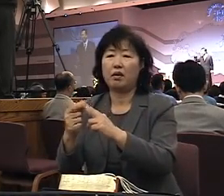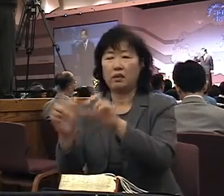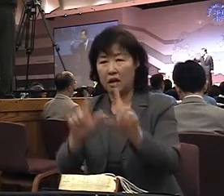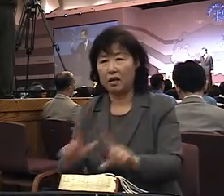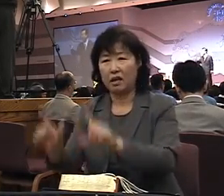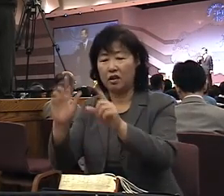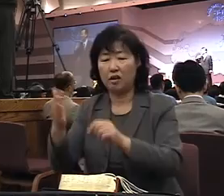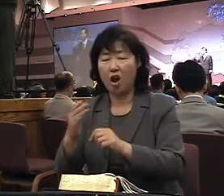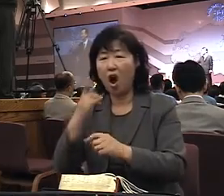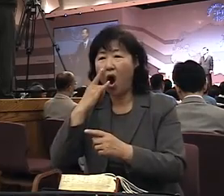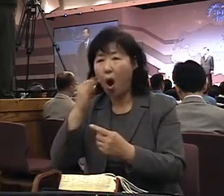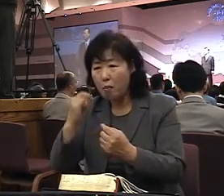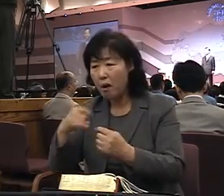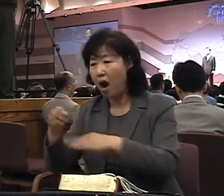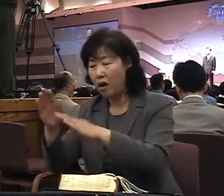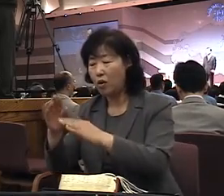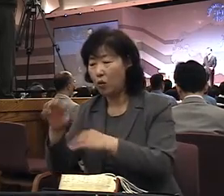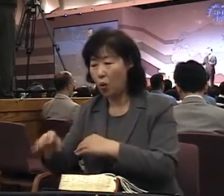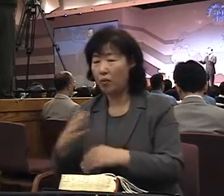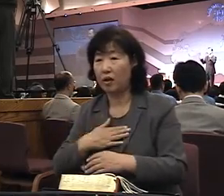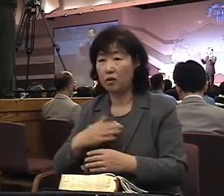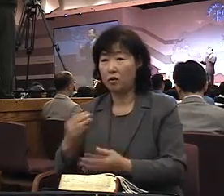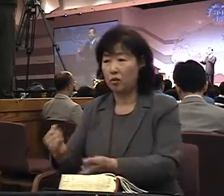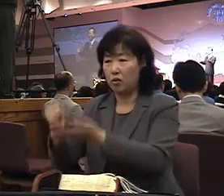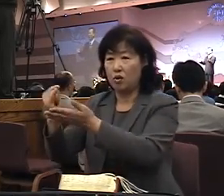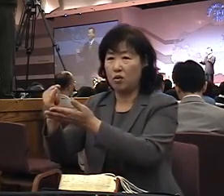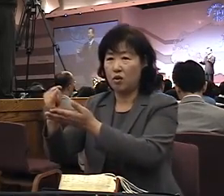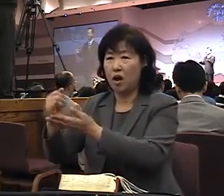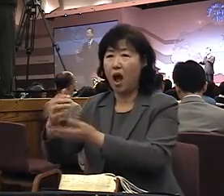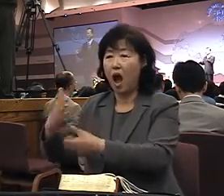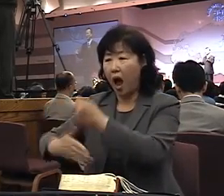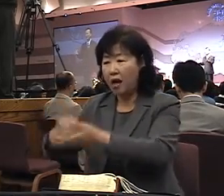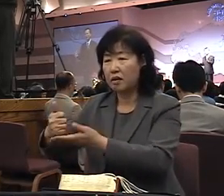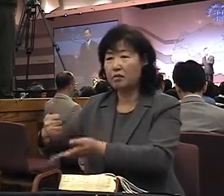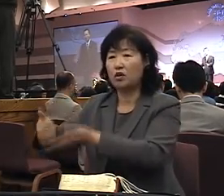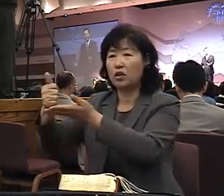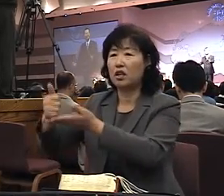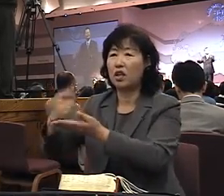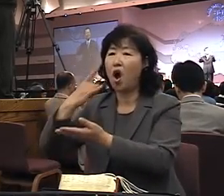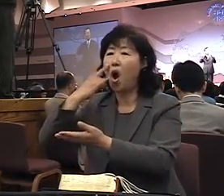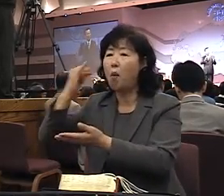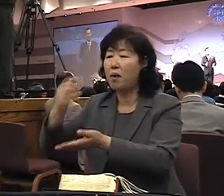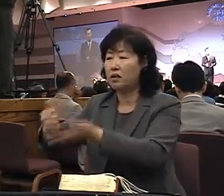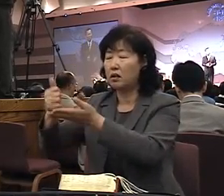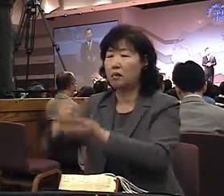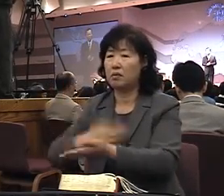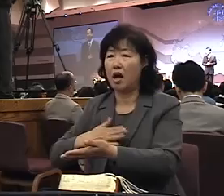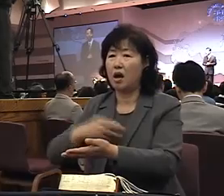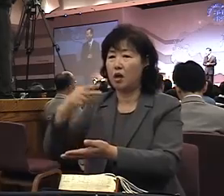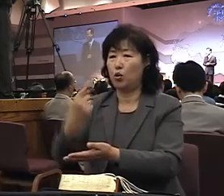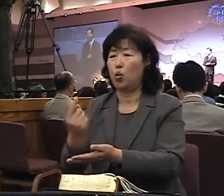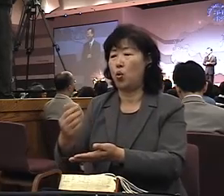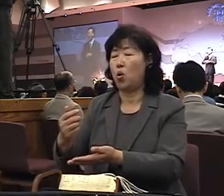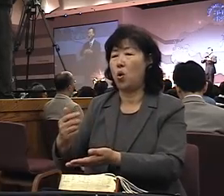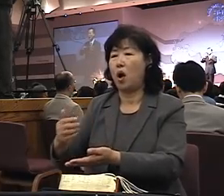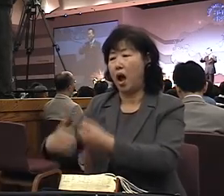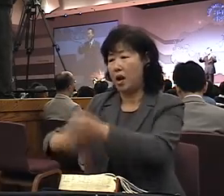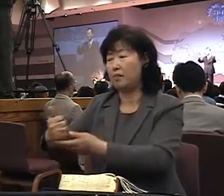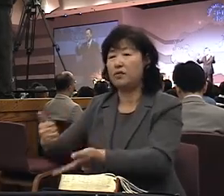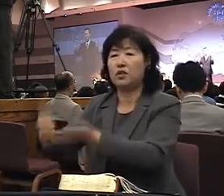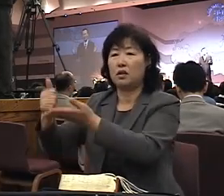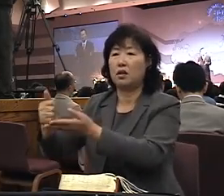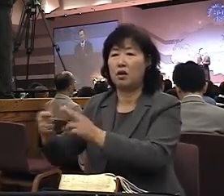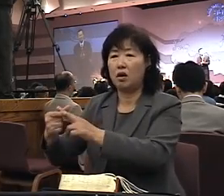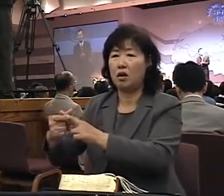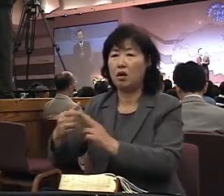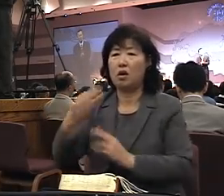가고 어머님의 하나님을 내가 섬기겠노라 하면서 나오미와 함께 그의 고향 베들레헴으로 돌아오게 되는 게